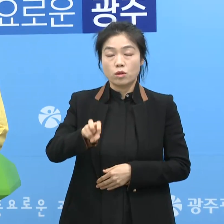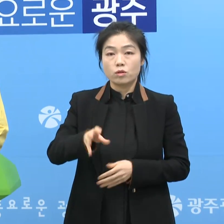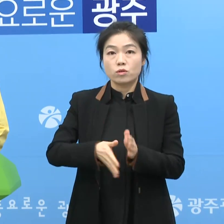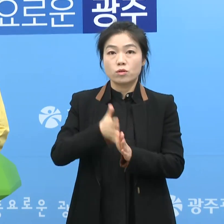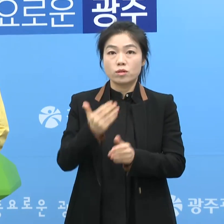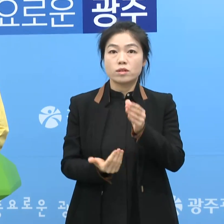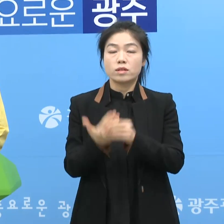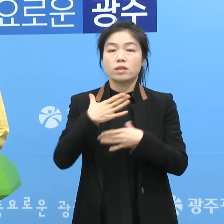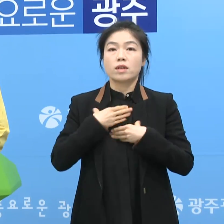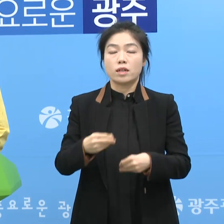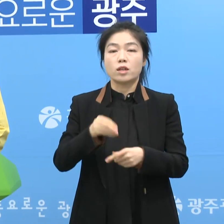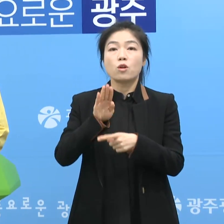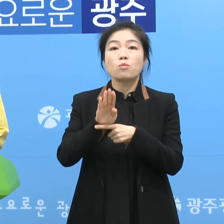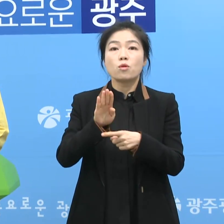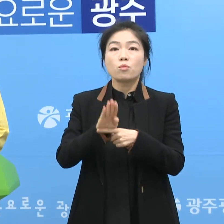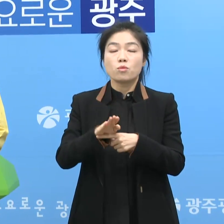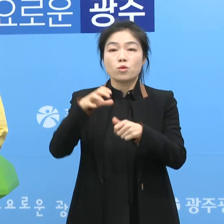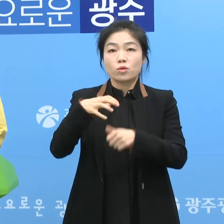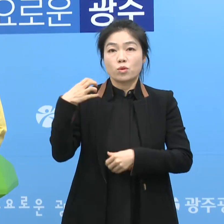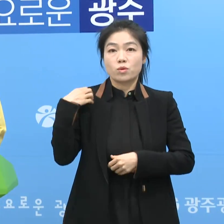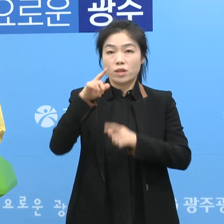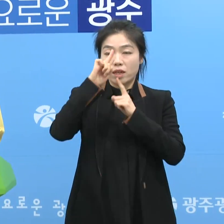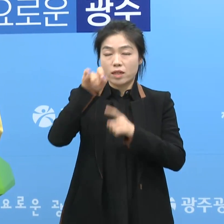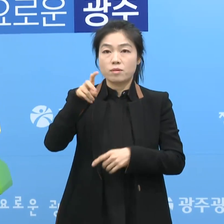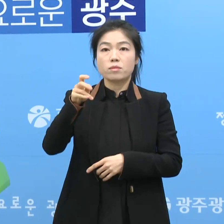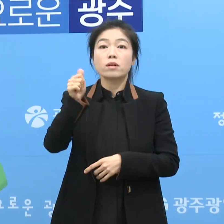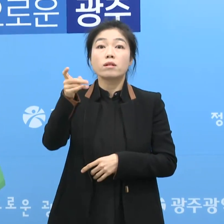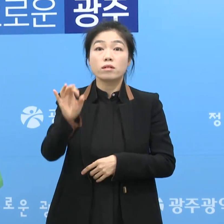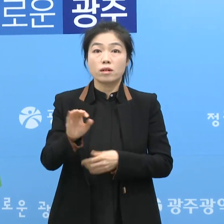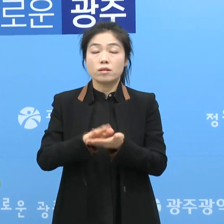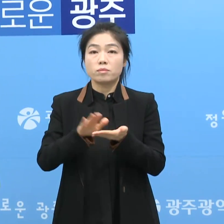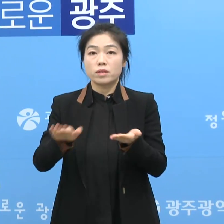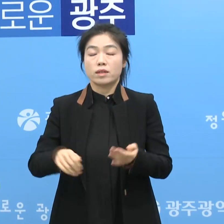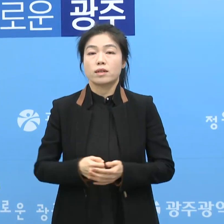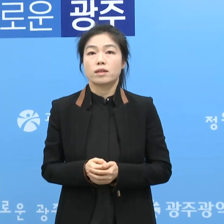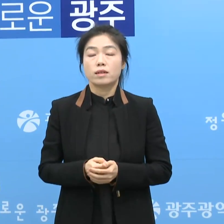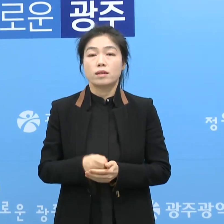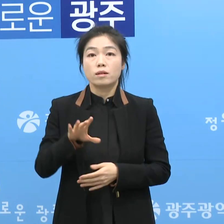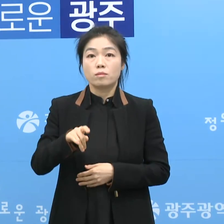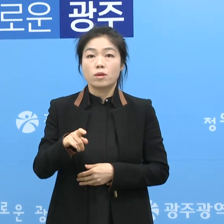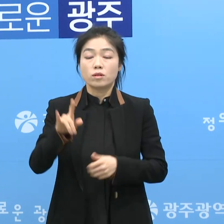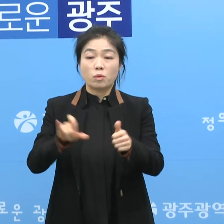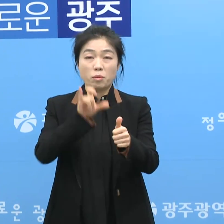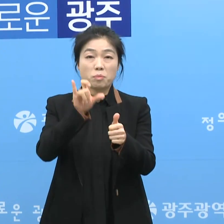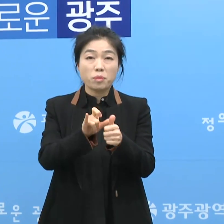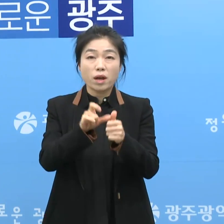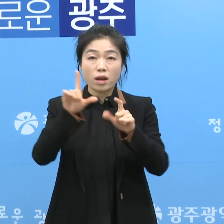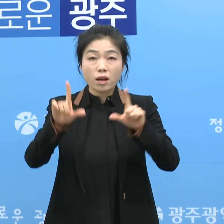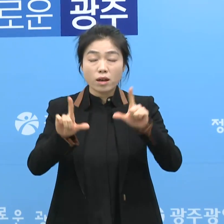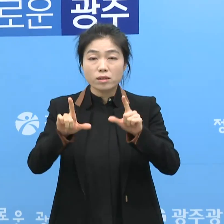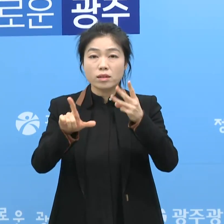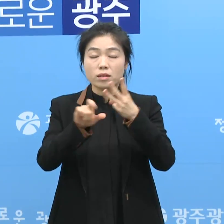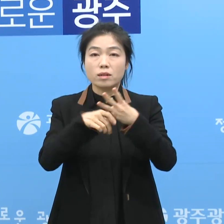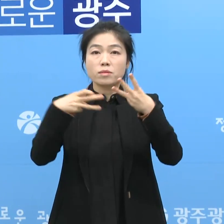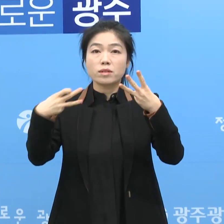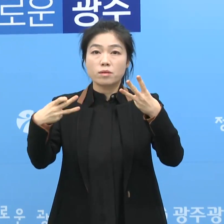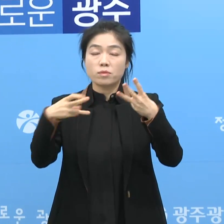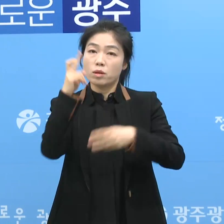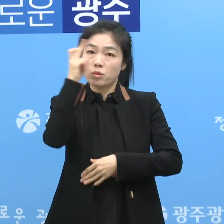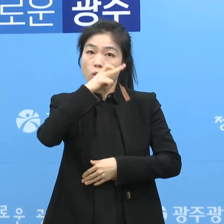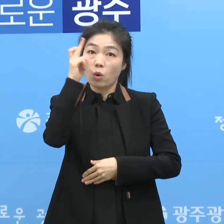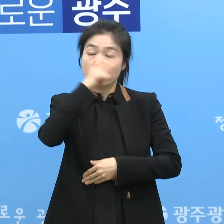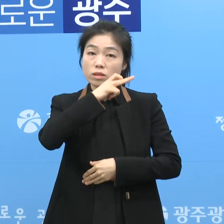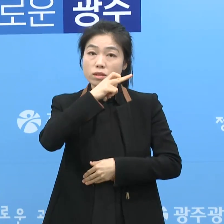광주광역시 재난안전대책본부 통제관 이평영입니다. 먼저 확진자 현황입니다. 3월 13일